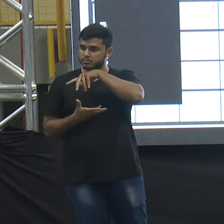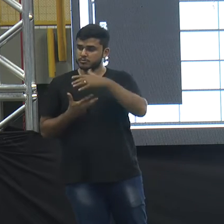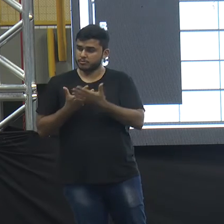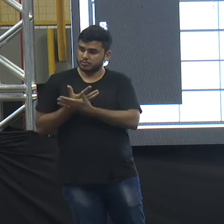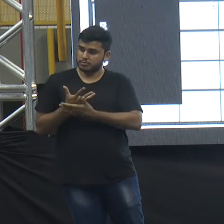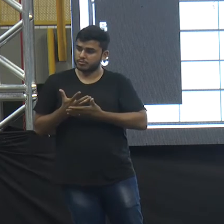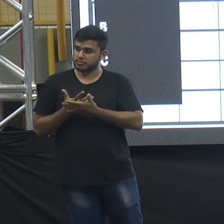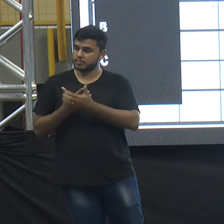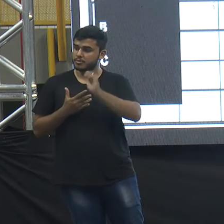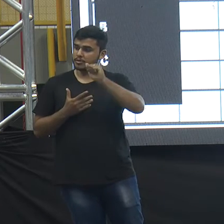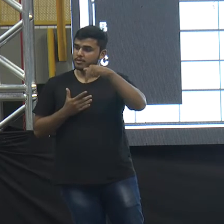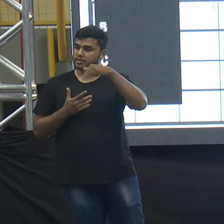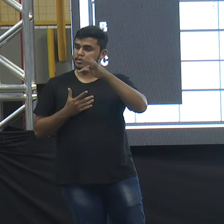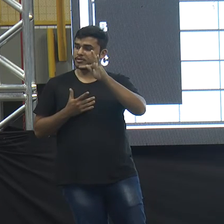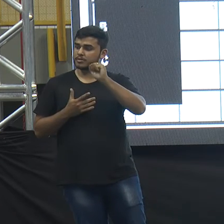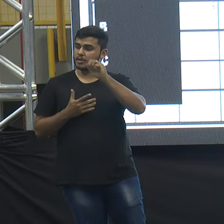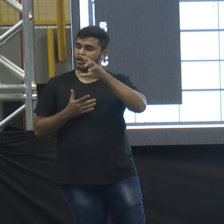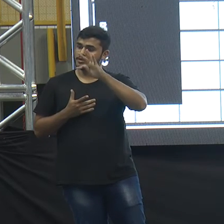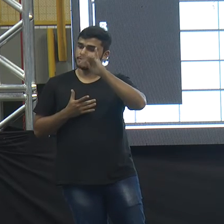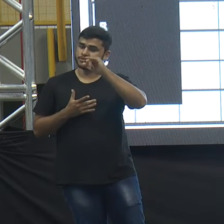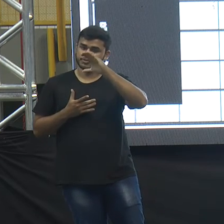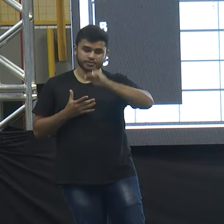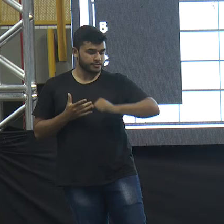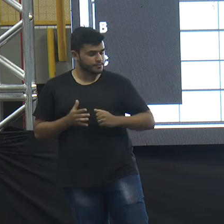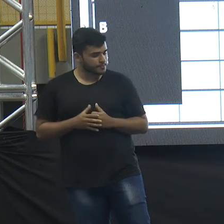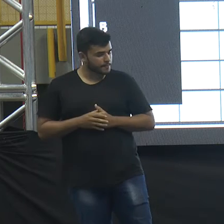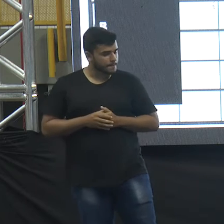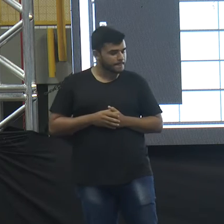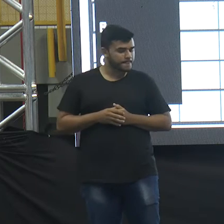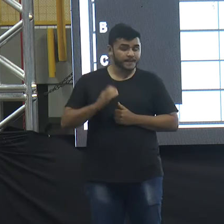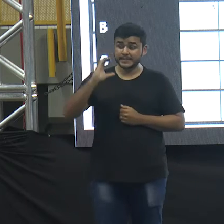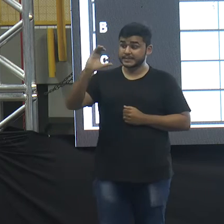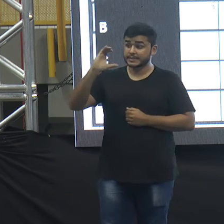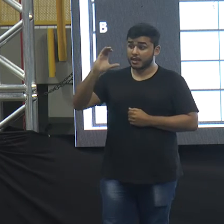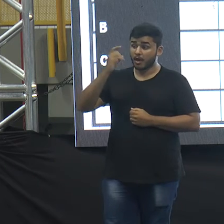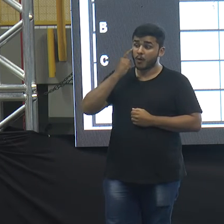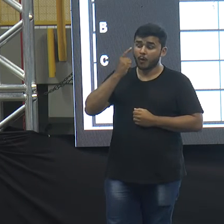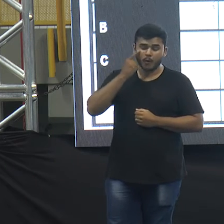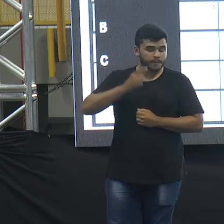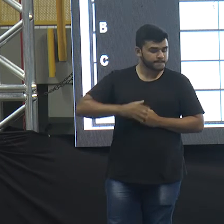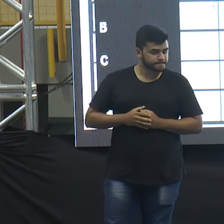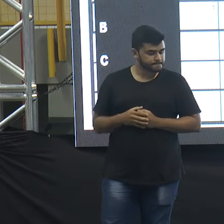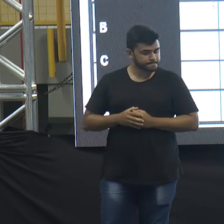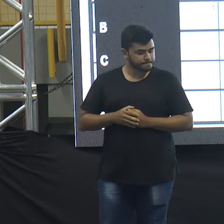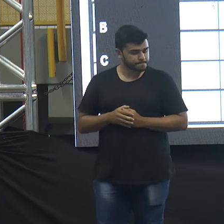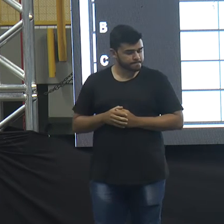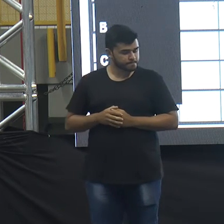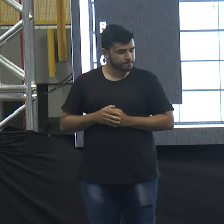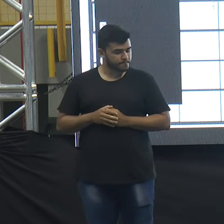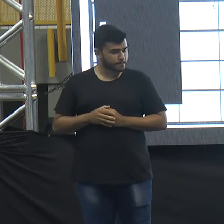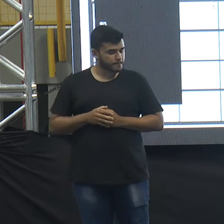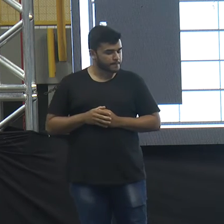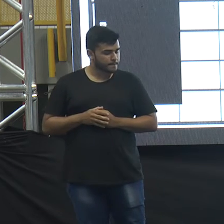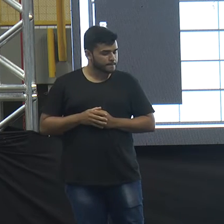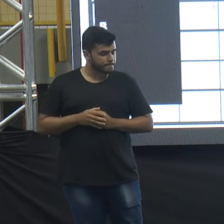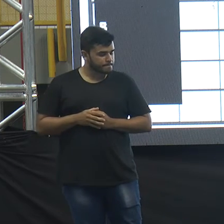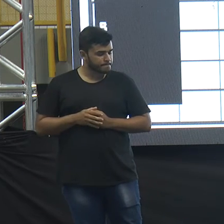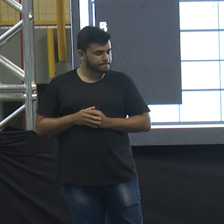C, professor, olha a distância em relação ao Equador. Olha o paralelo que passa sobre o ponto C, 75